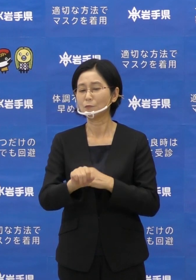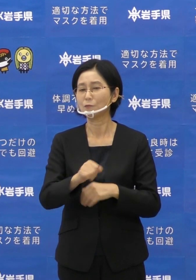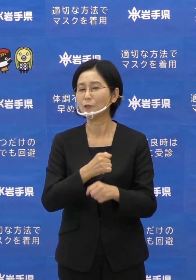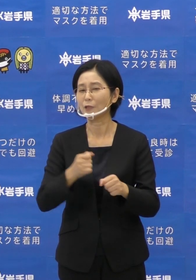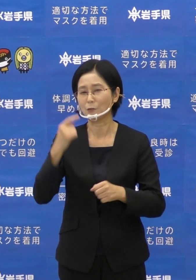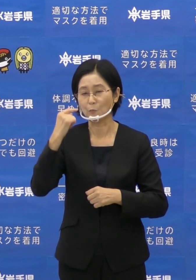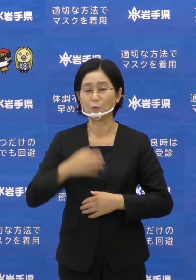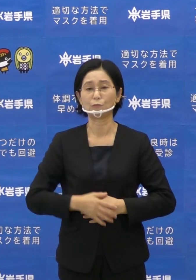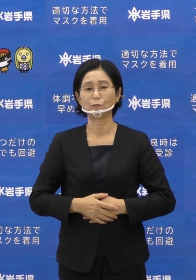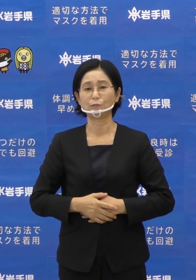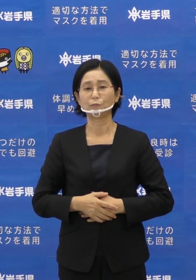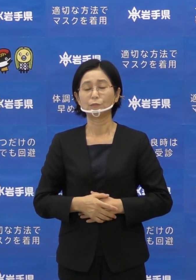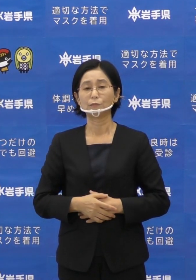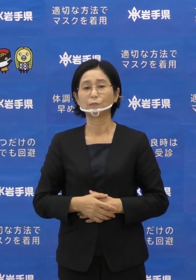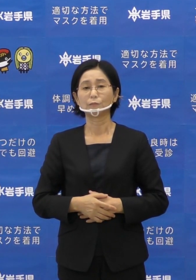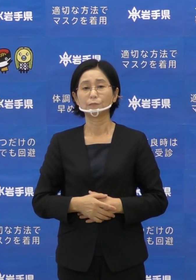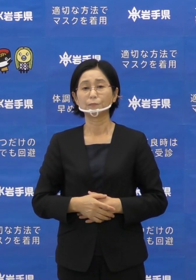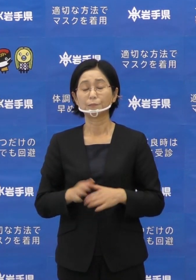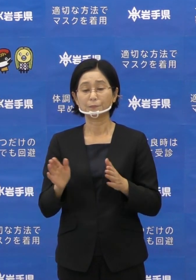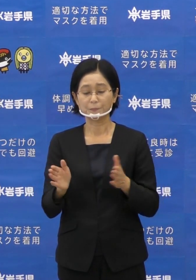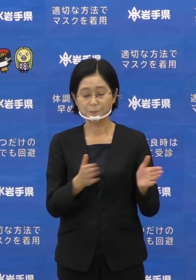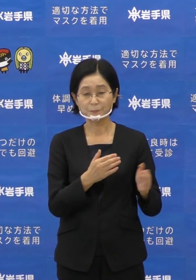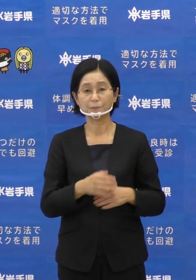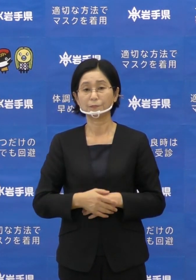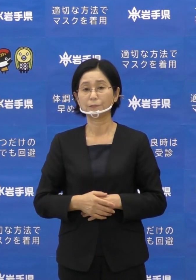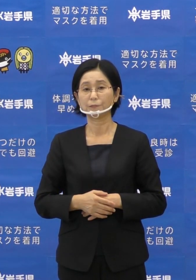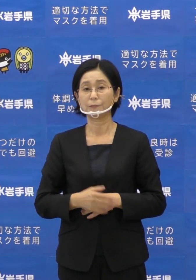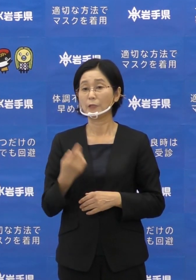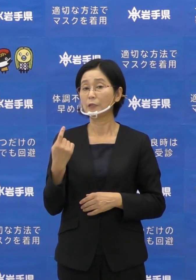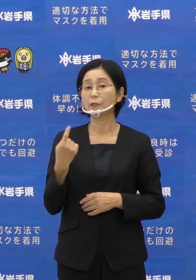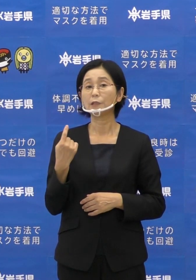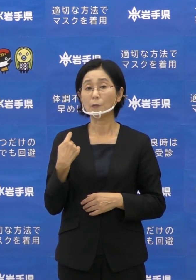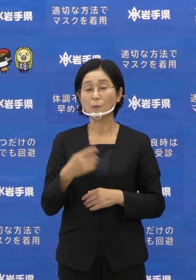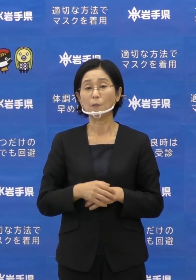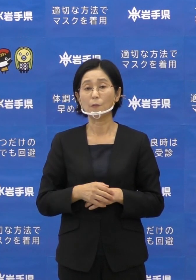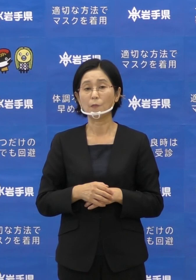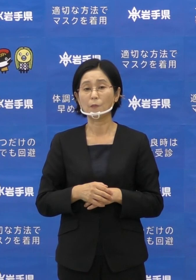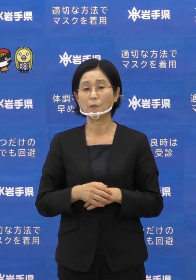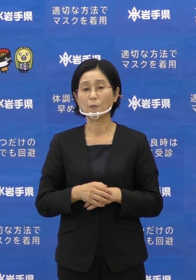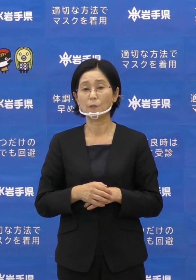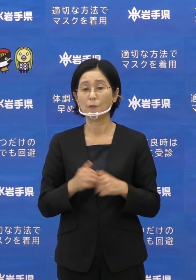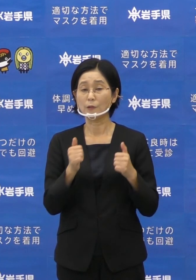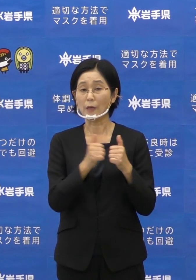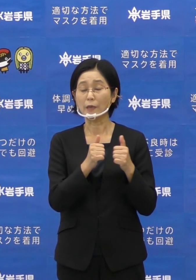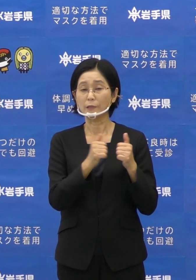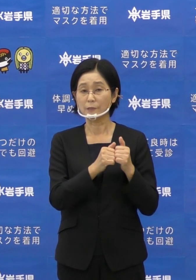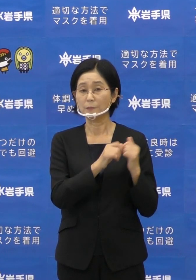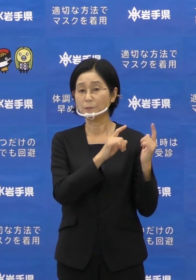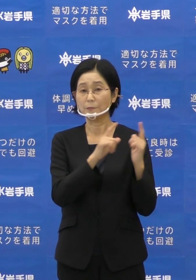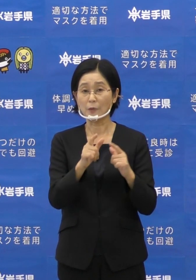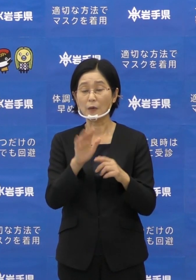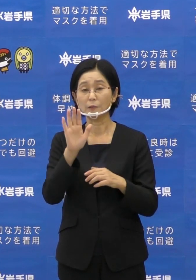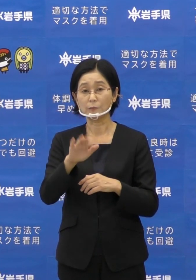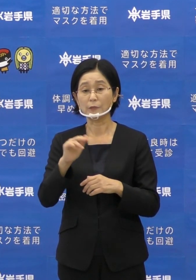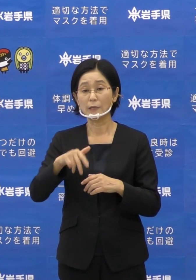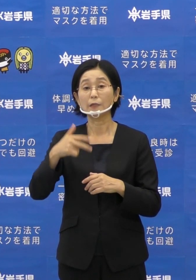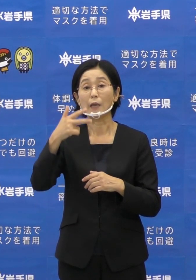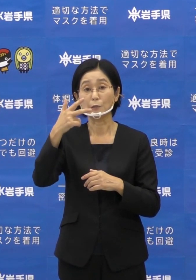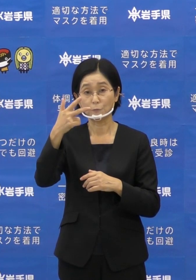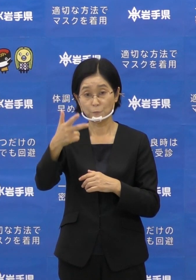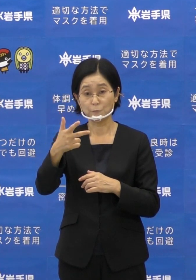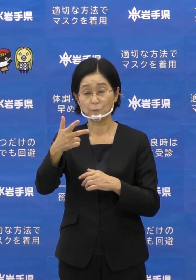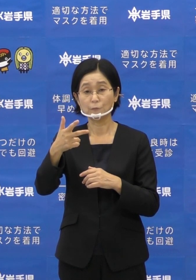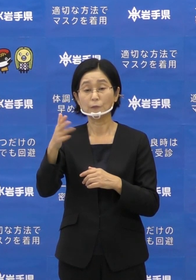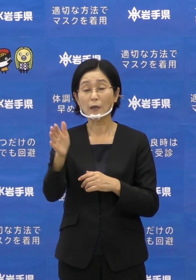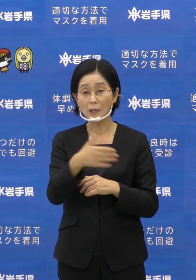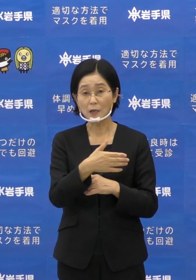分かりました。あとは昨日の本民会議で、来週の火曜日から宿泊療養施設の稼働数を増やすというふうなお話が